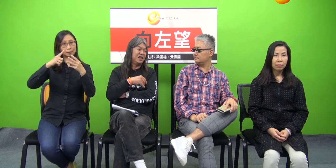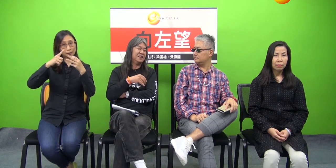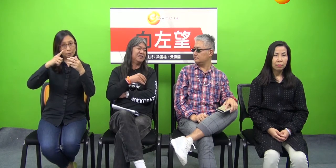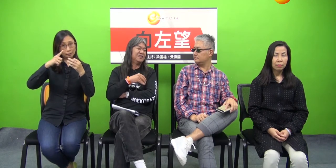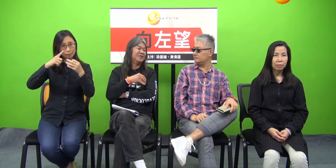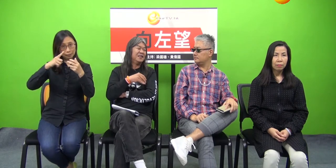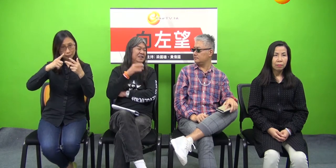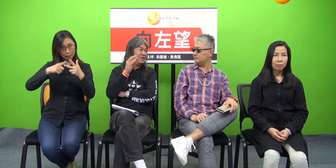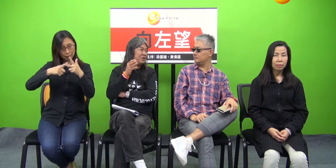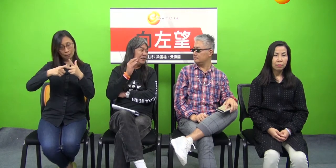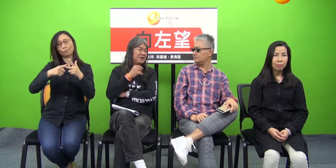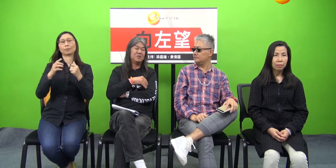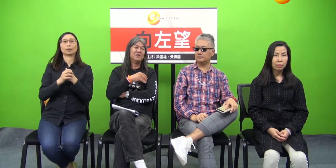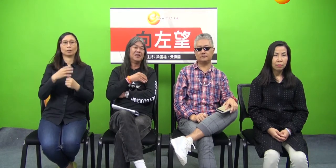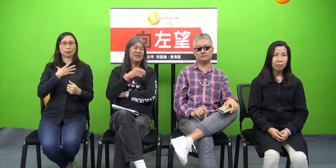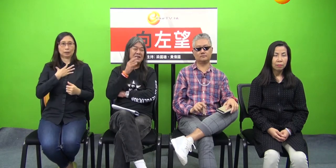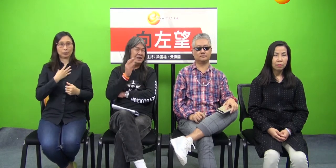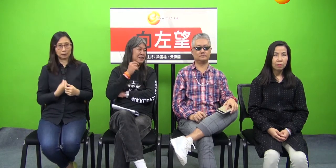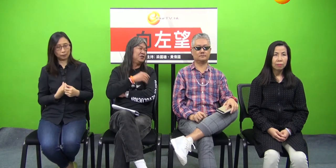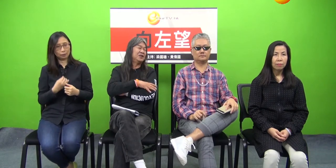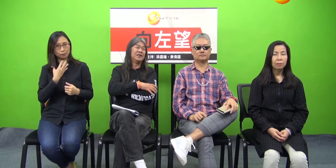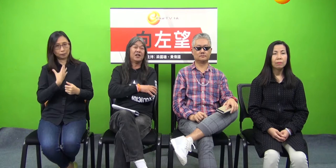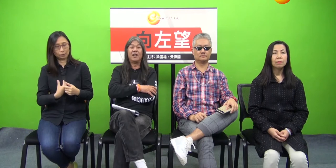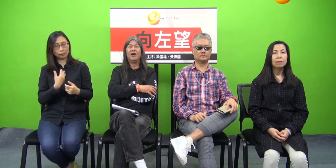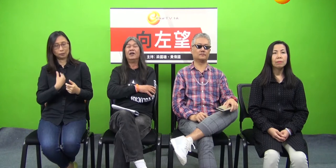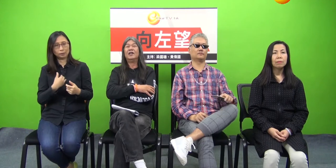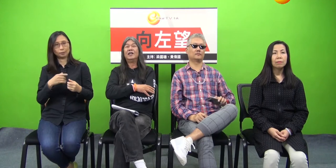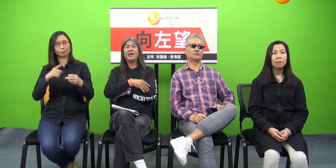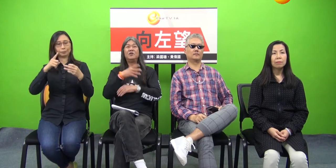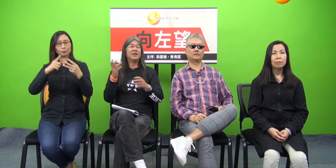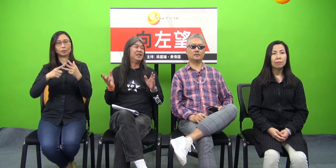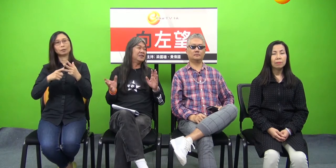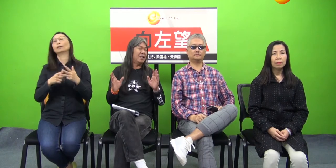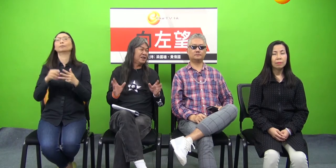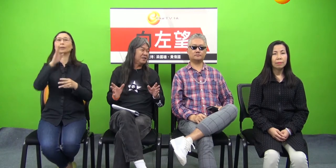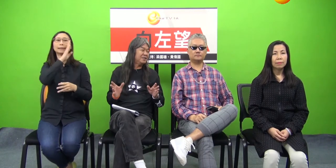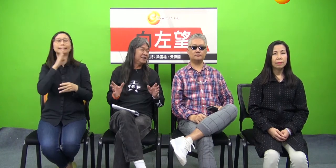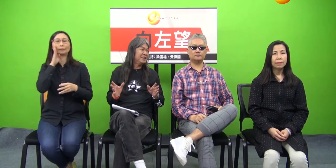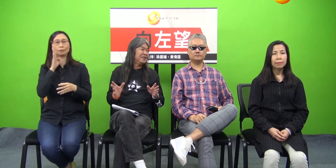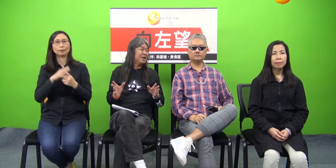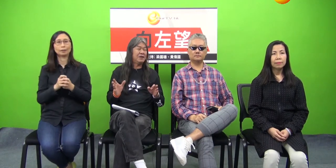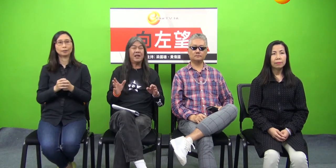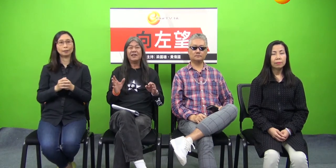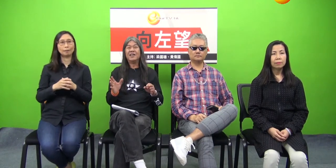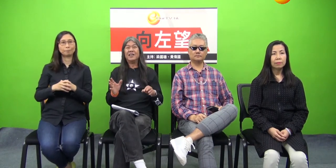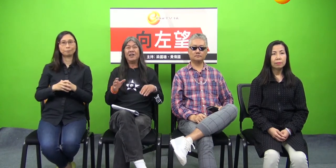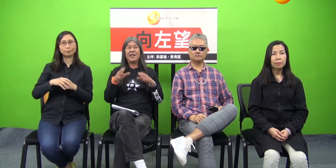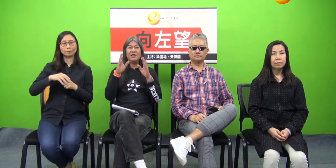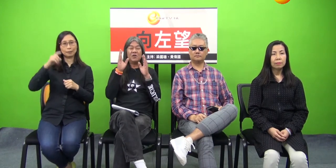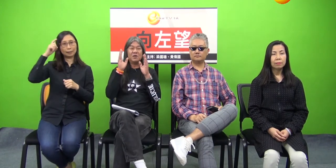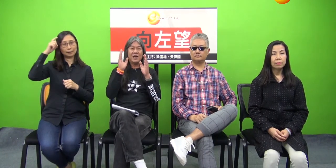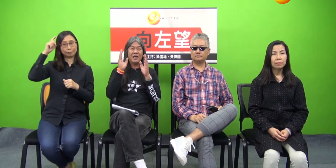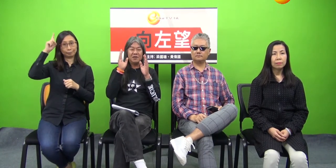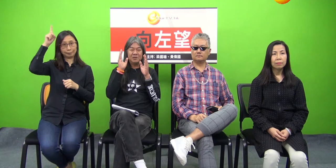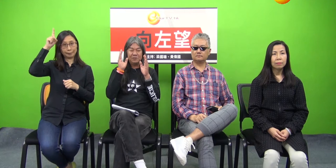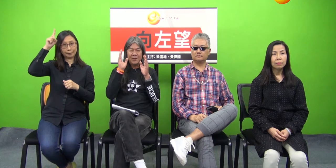也；是非之心，義之端也。即係佢話哦，呢四端係天生嘅，係咪？即係有呢四種